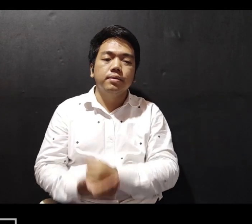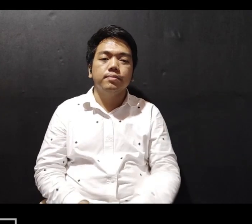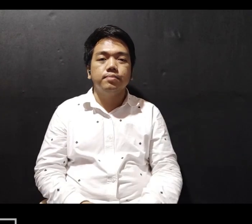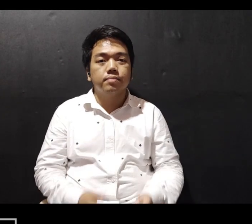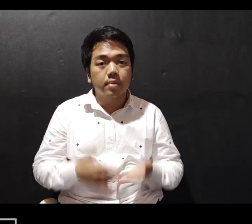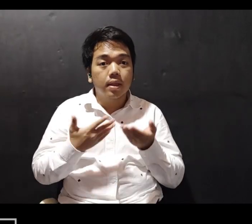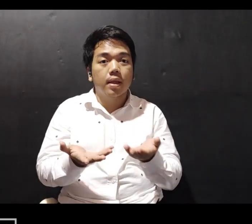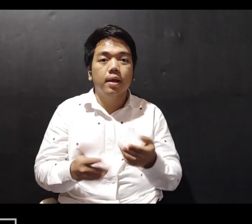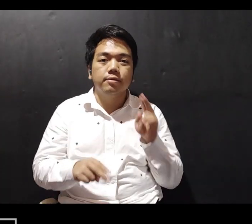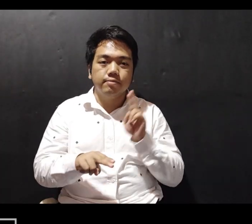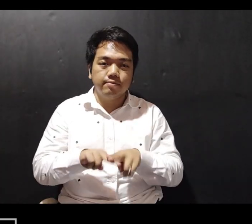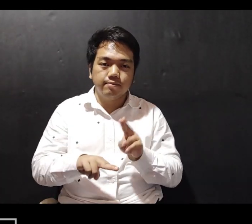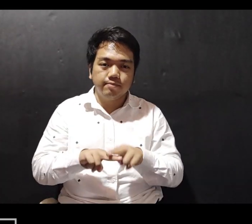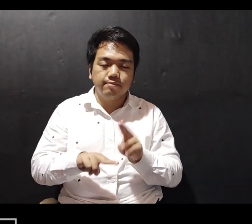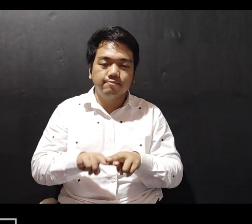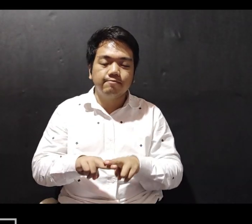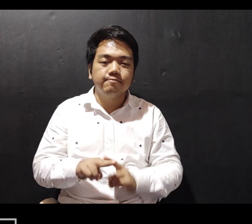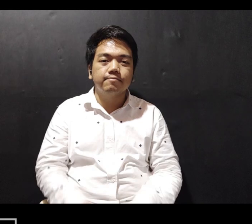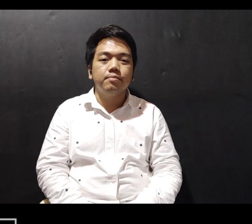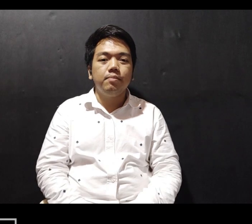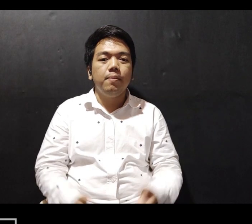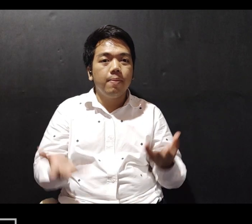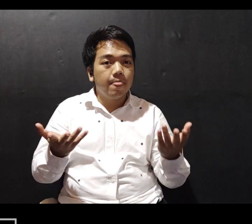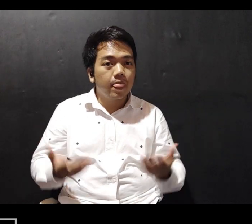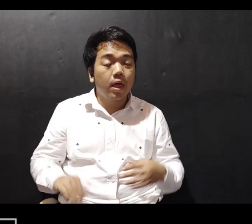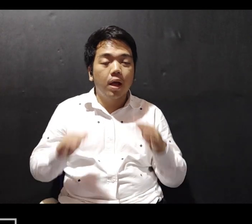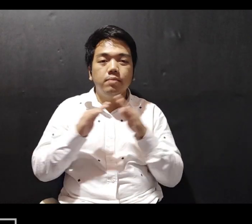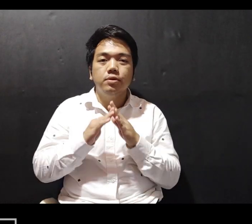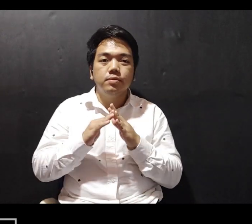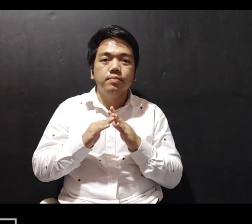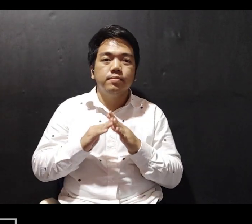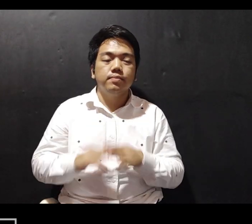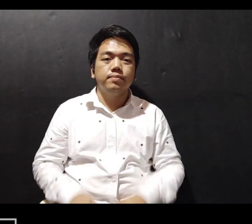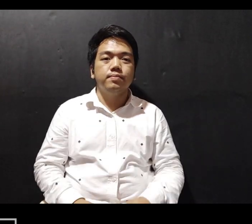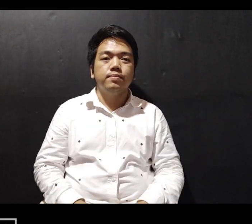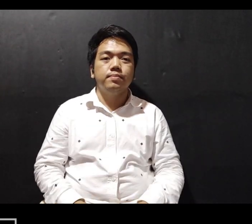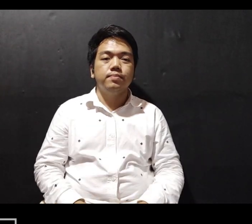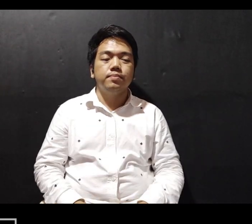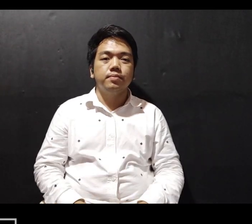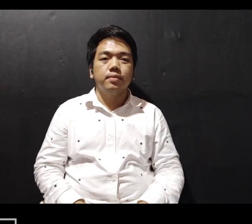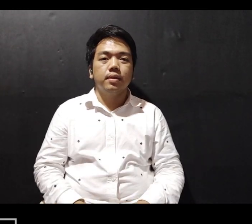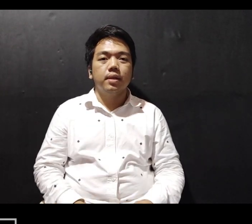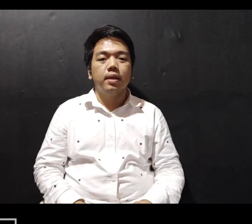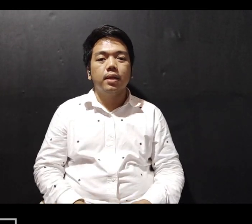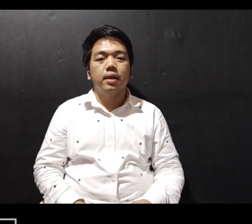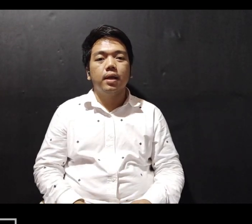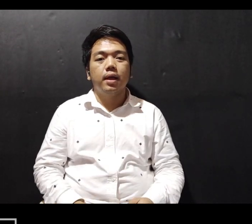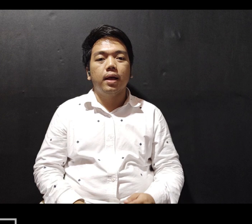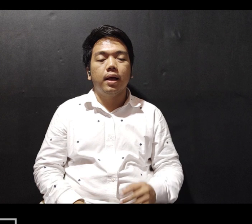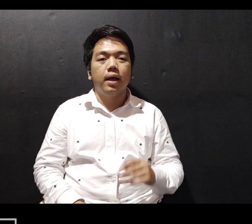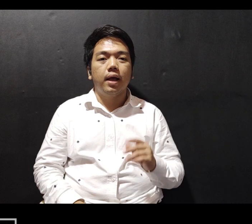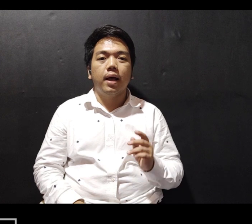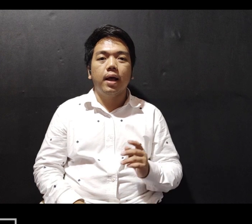duduk kembali di rumah Anda. Welcome pada hari Minggu yang luar biasa ini. Hari Minggu